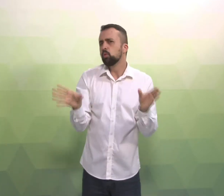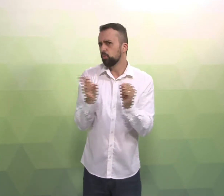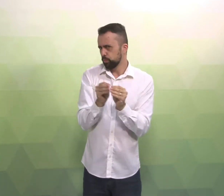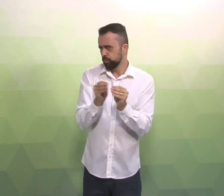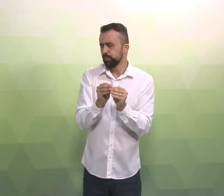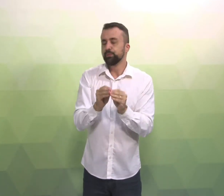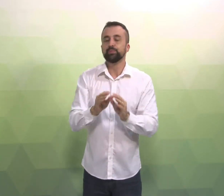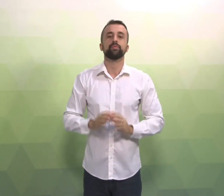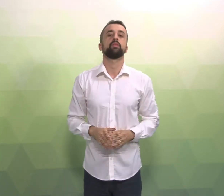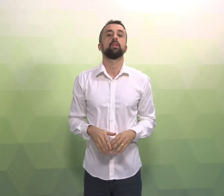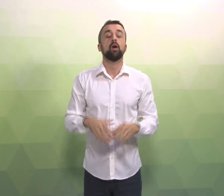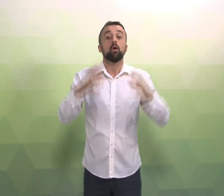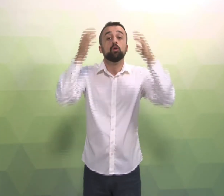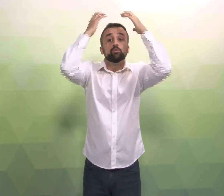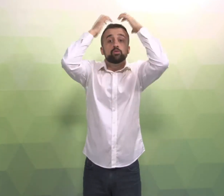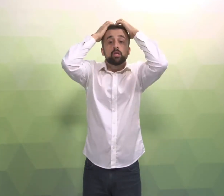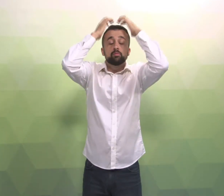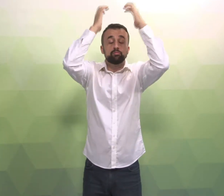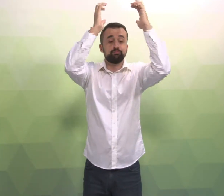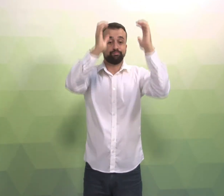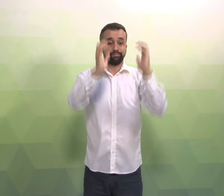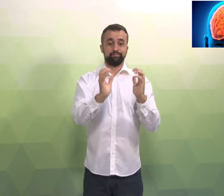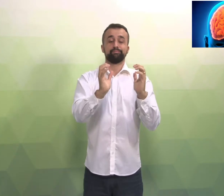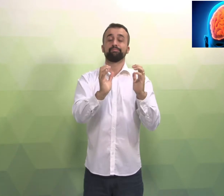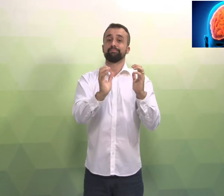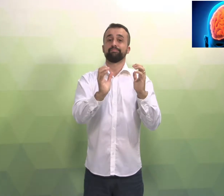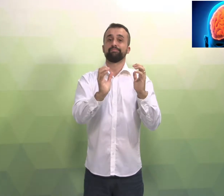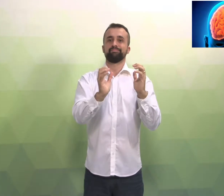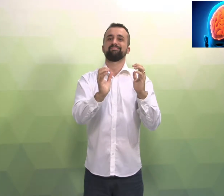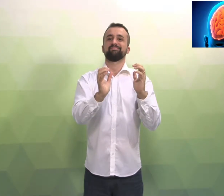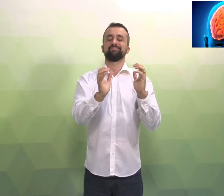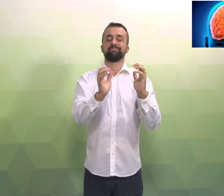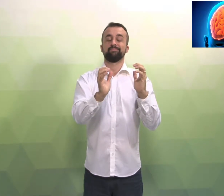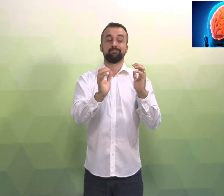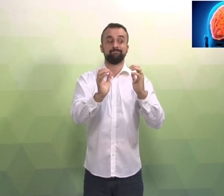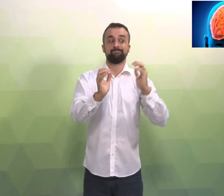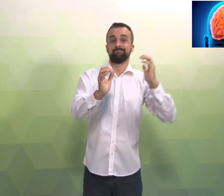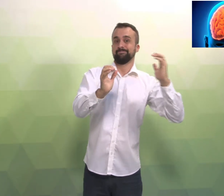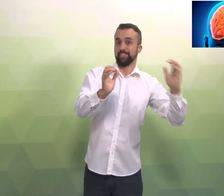Eu explico, resumidamente. O cérebro possui dois hemisférios,